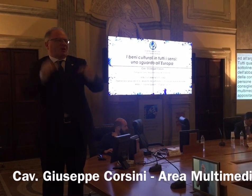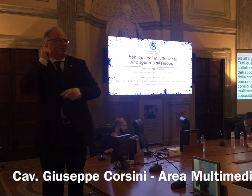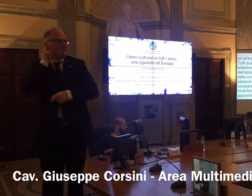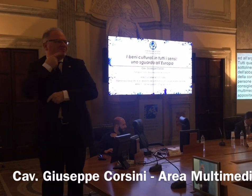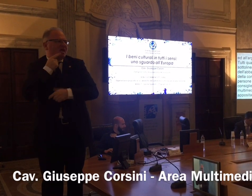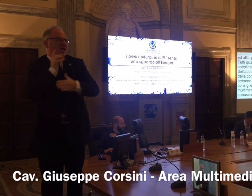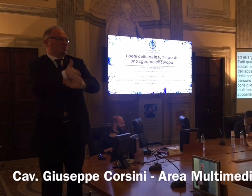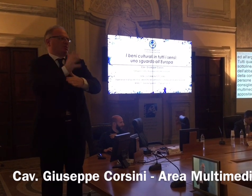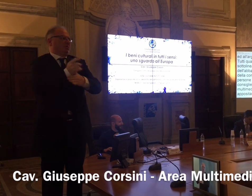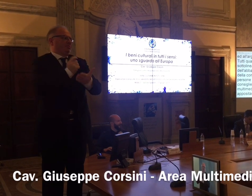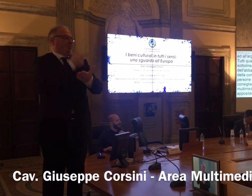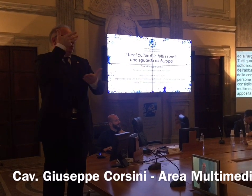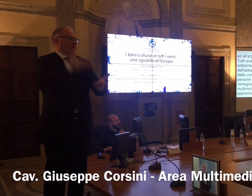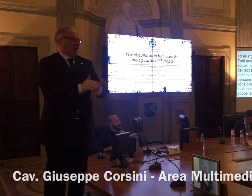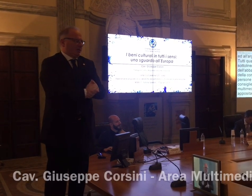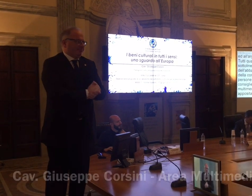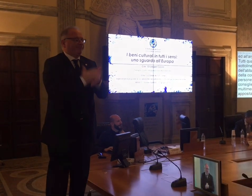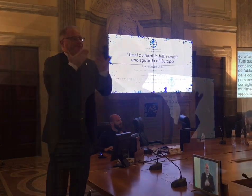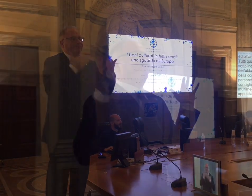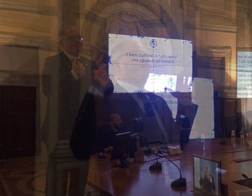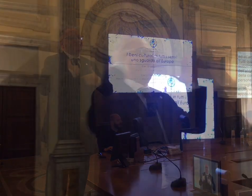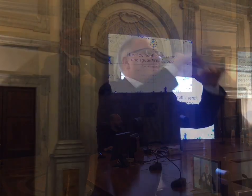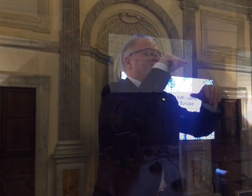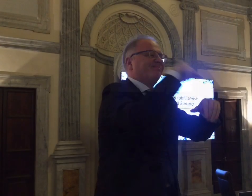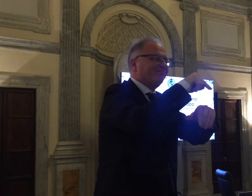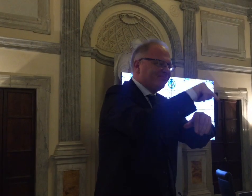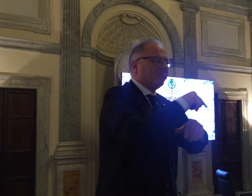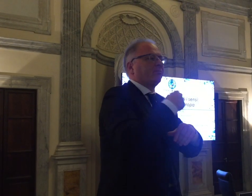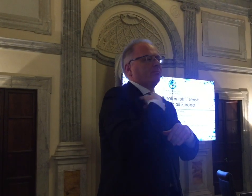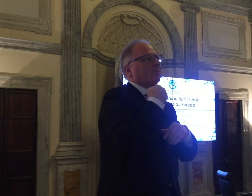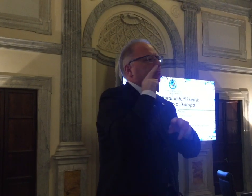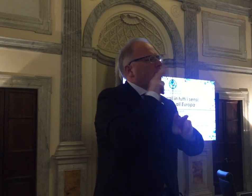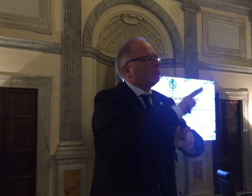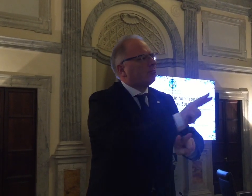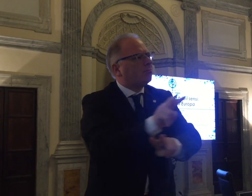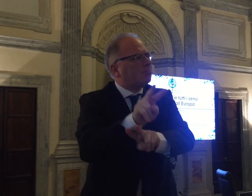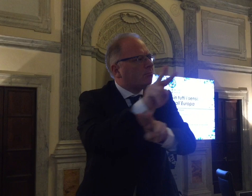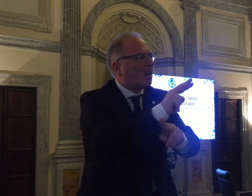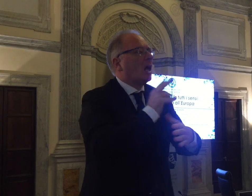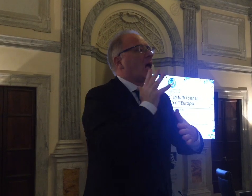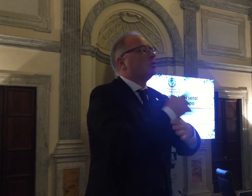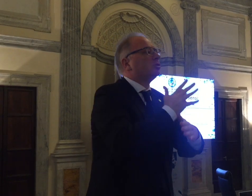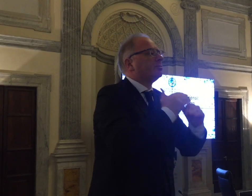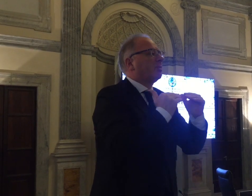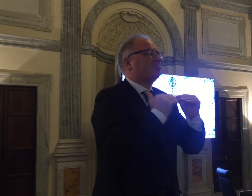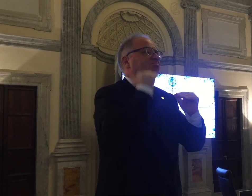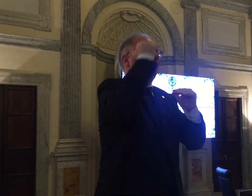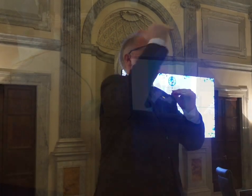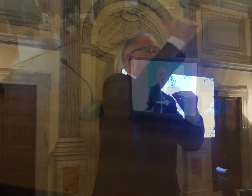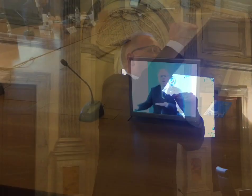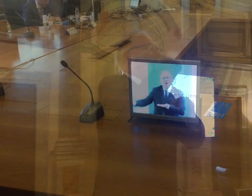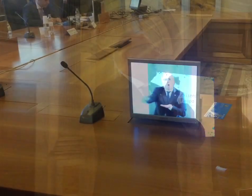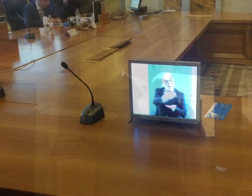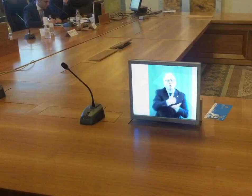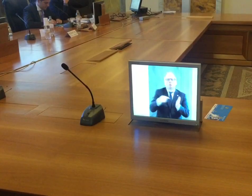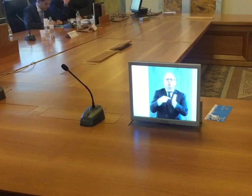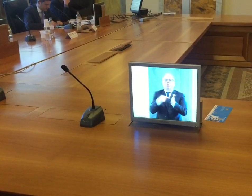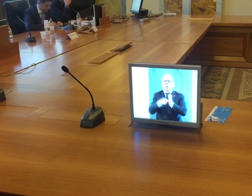diversi professionisti il progetto di accessibilità. In Piano c'è stata un'importante e l'altissima